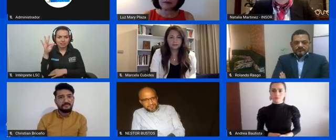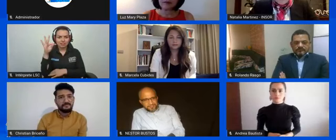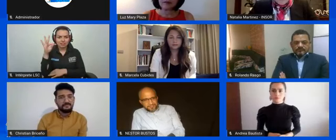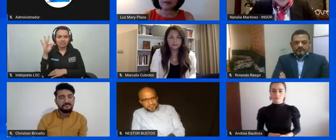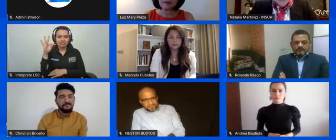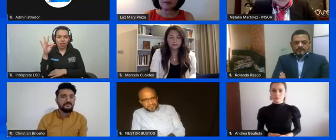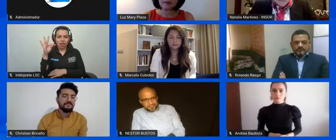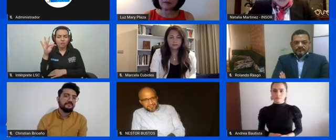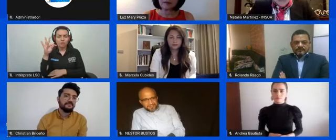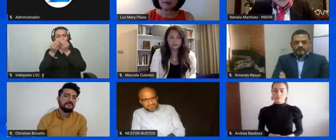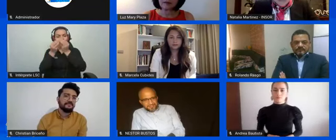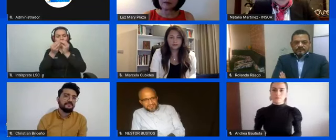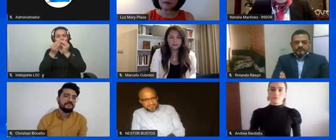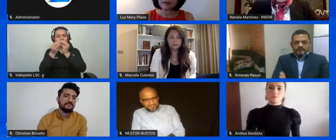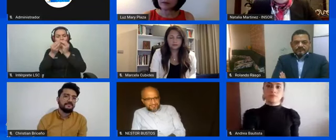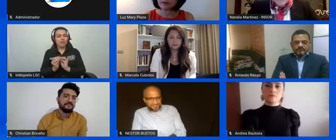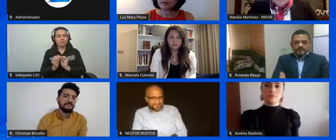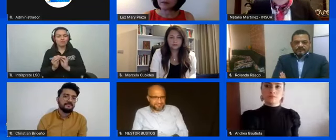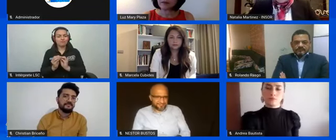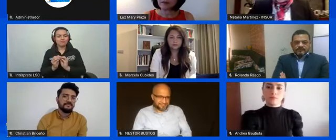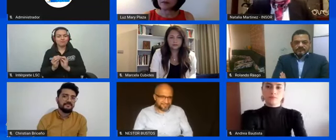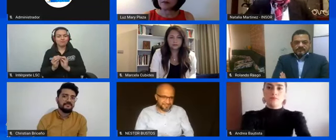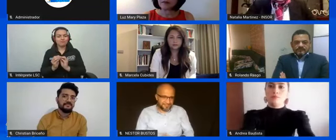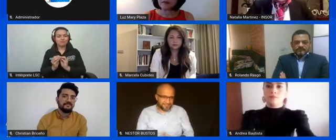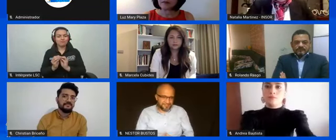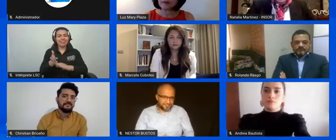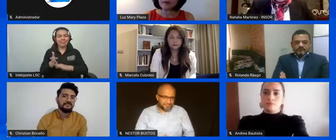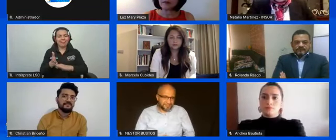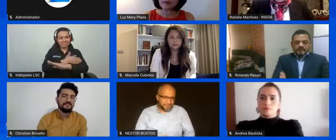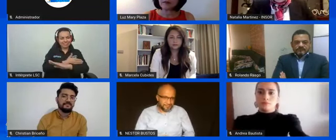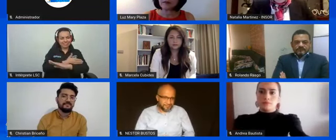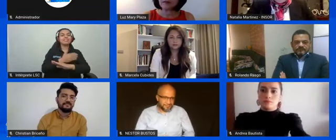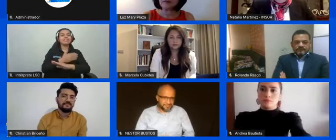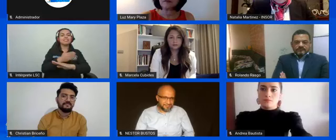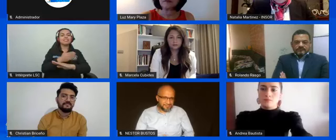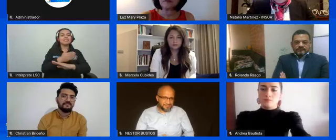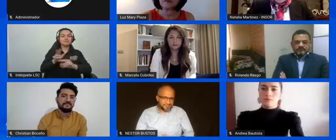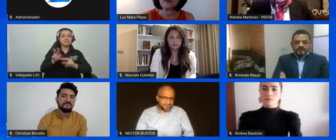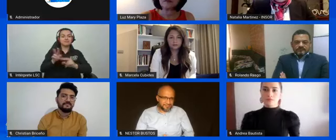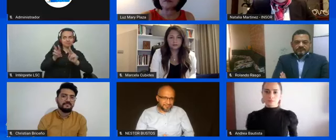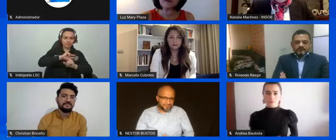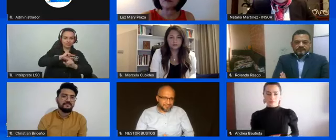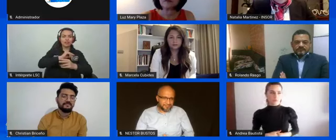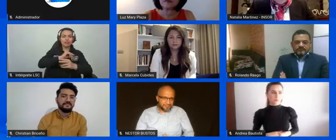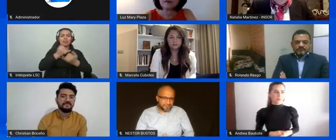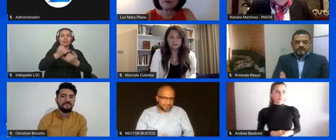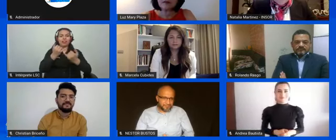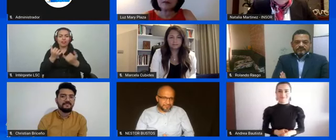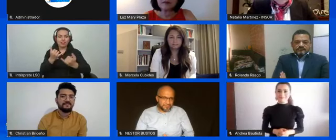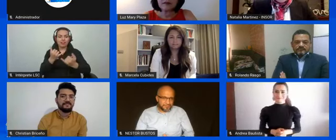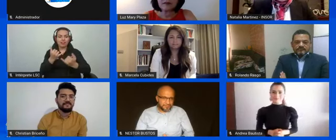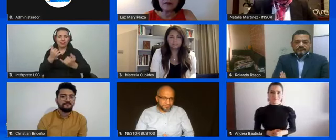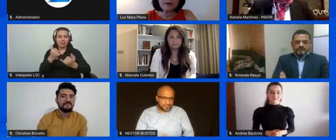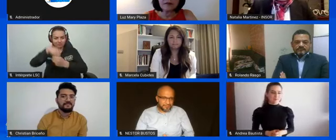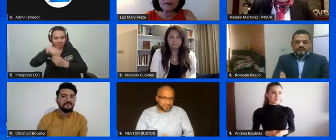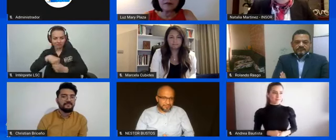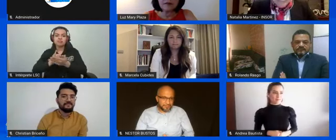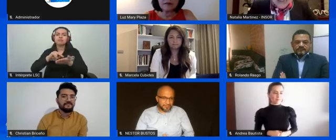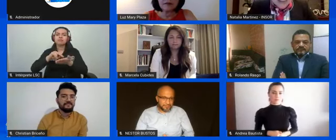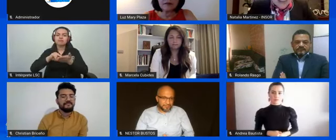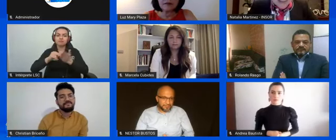instituto. Tú también, digamos que has conocido a la entidad desde el